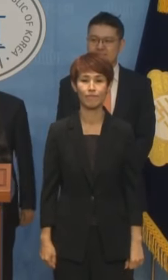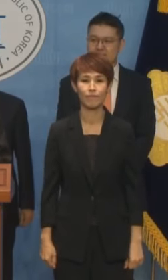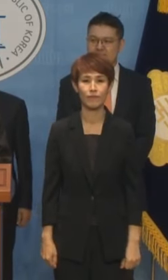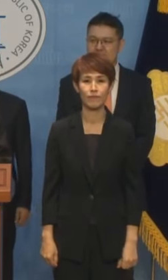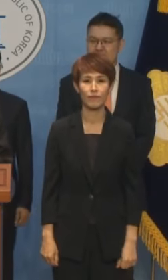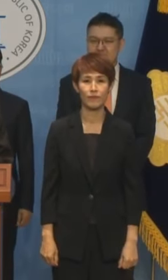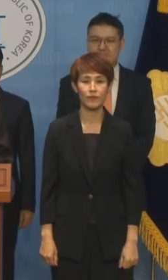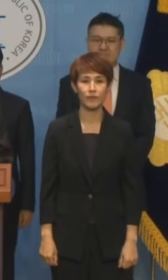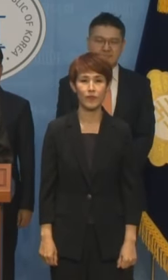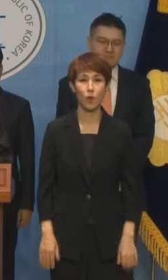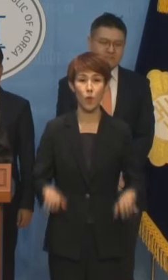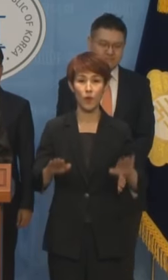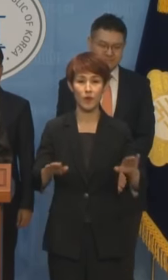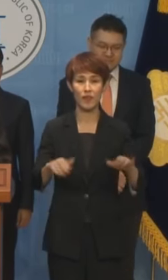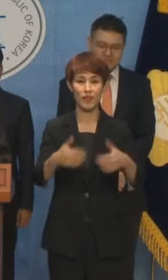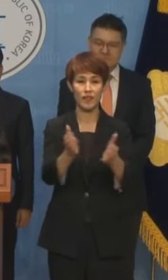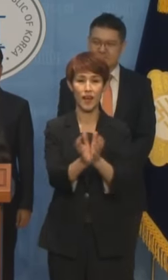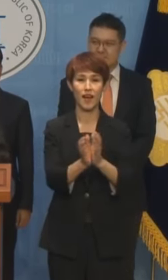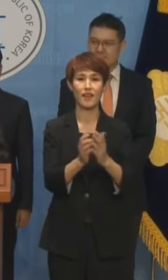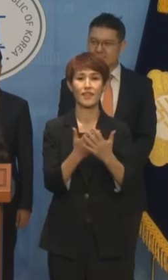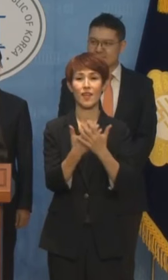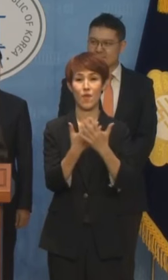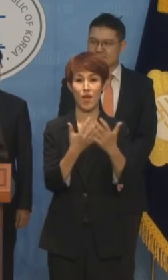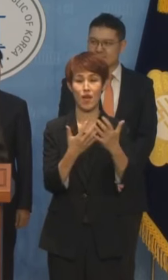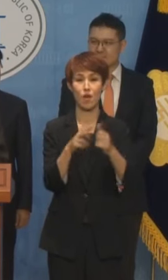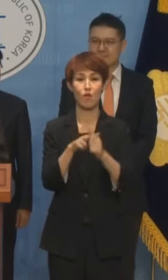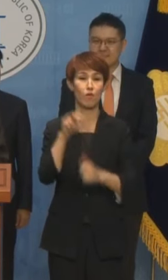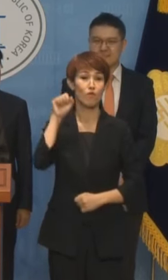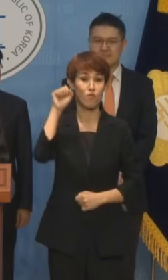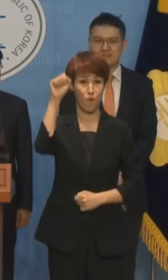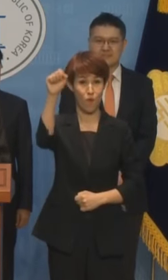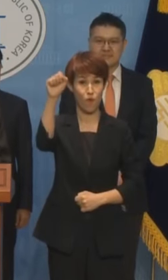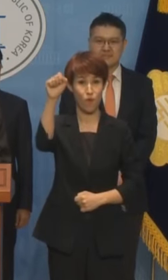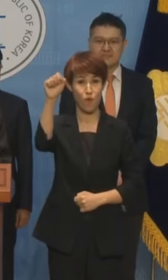당 전당대회 후보자 관련해서